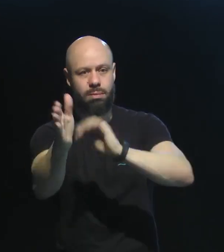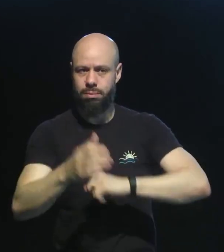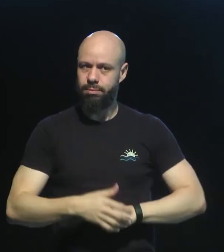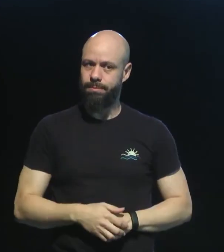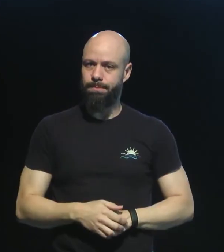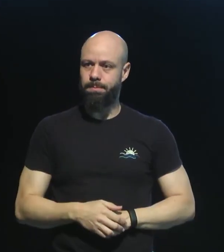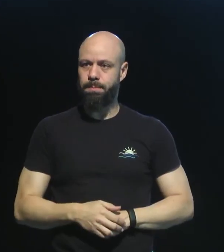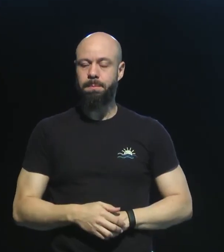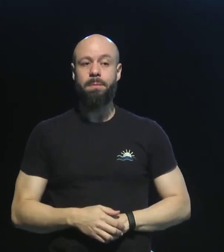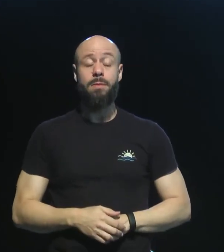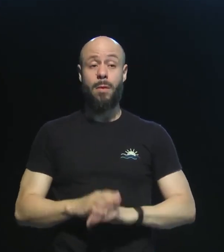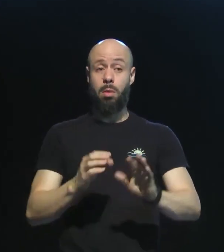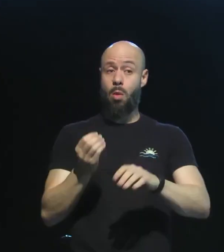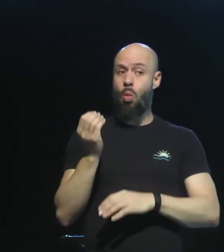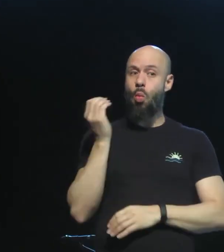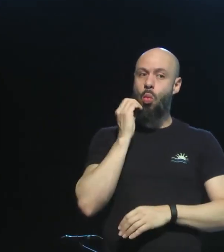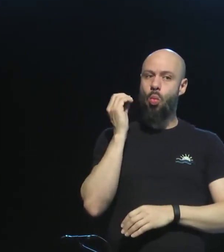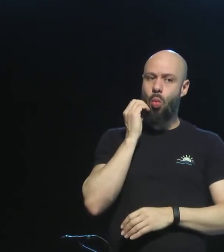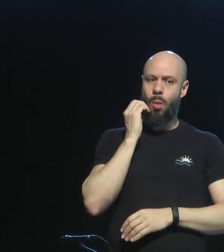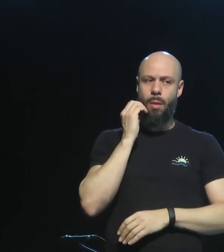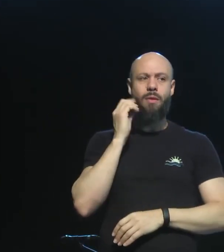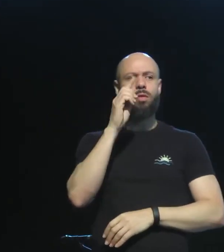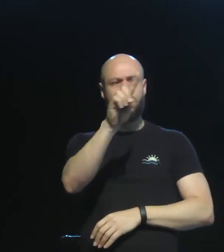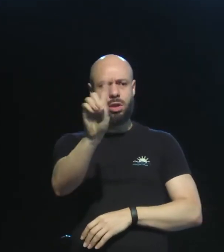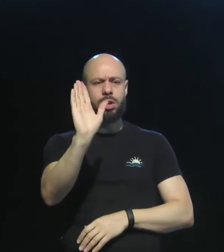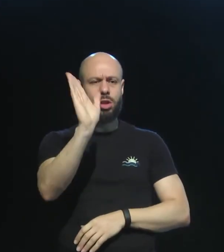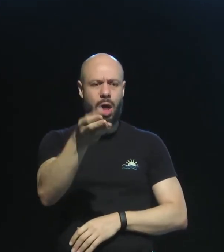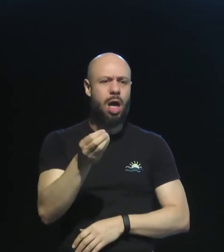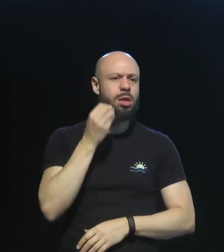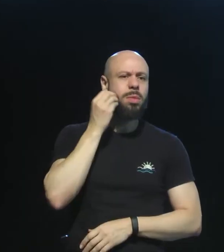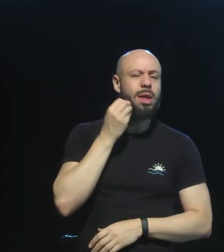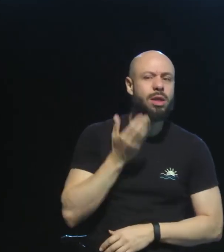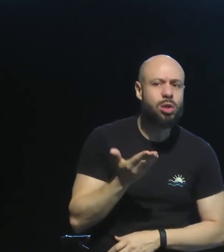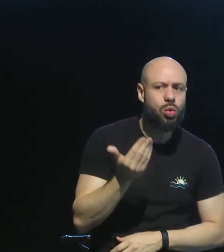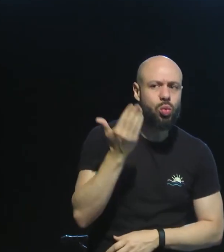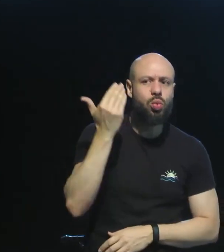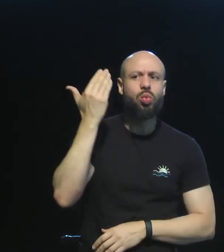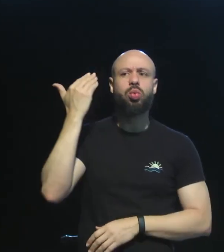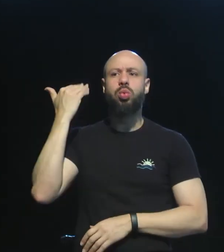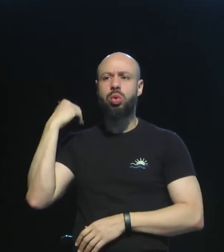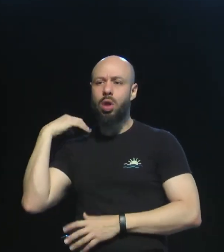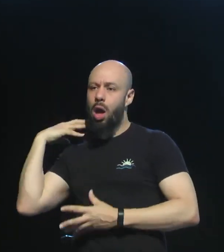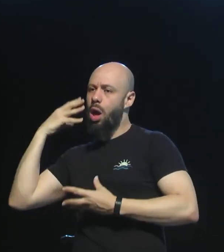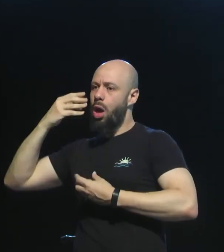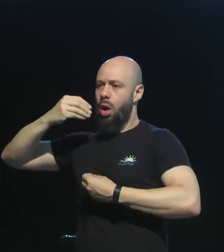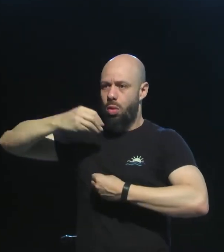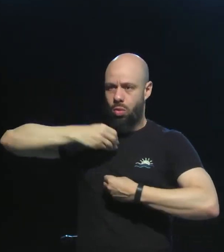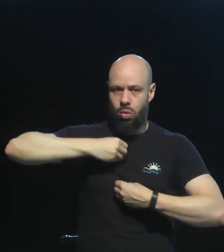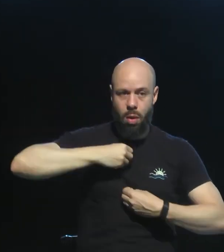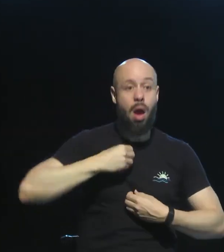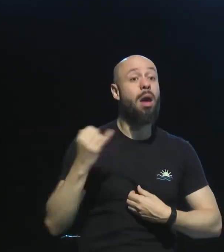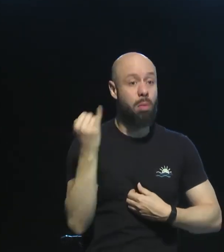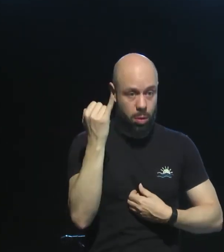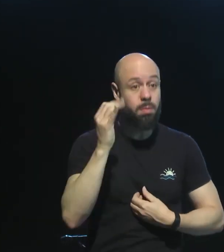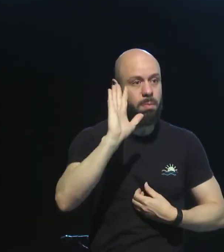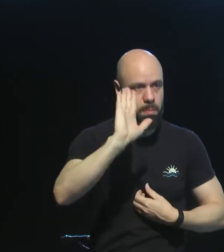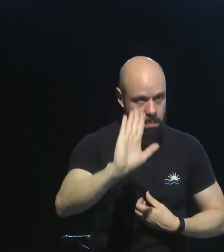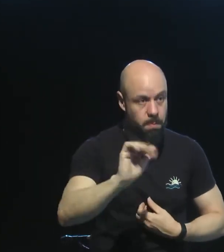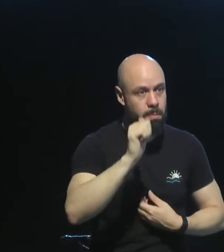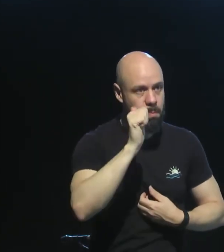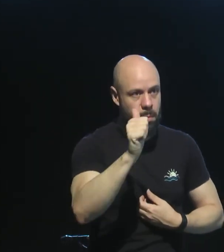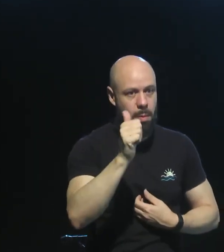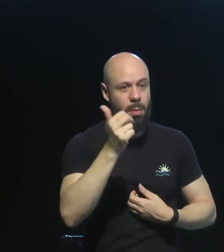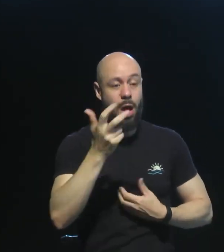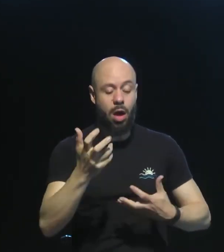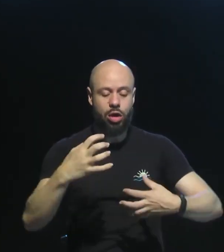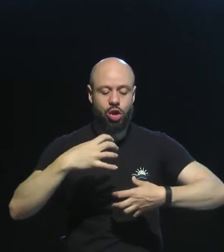que o que você passou, o que você vivenciou, importa. A sua